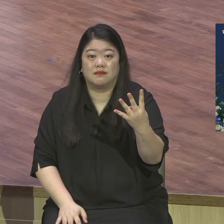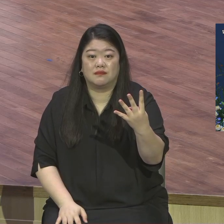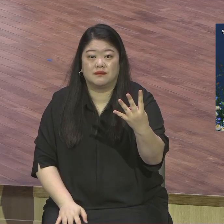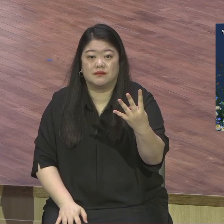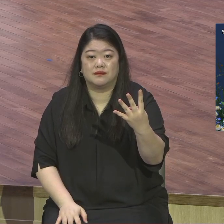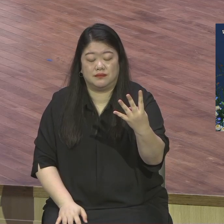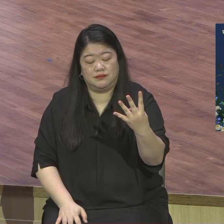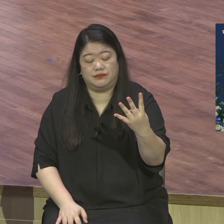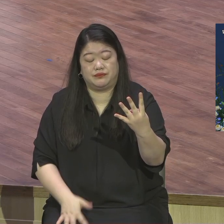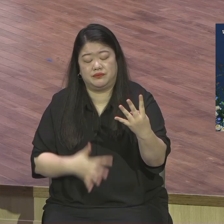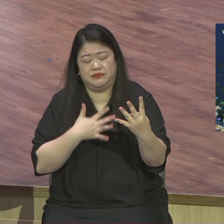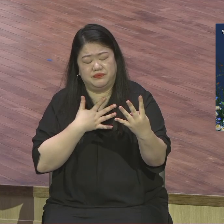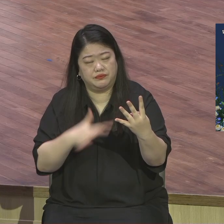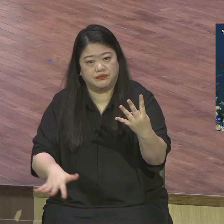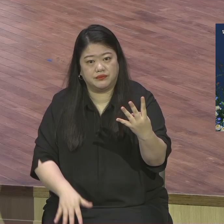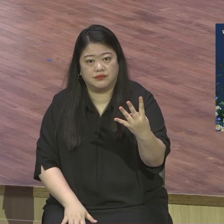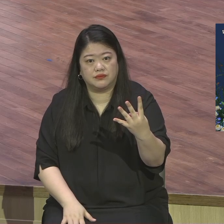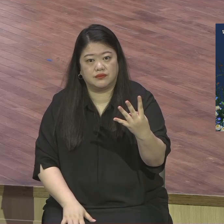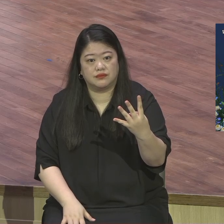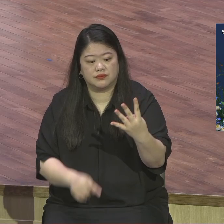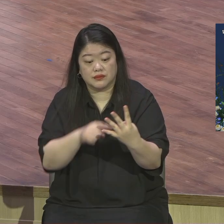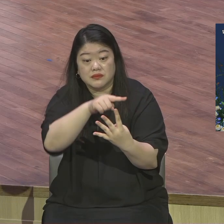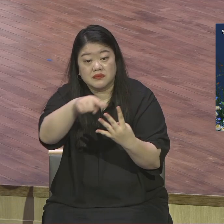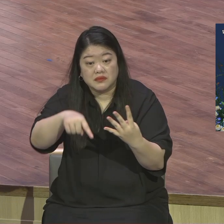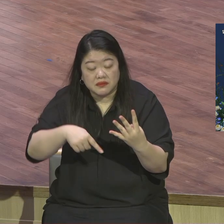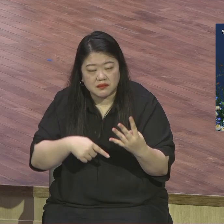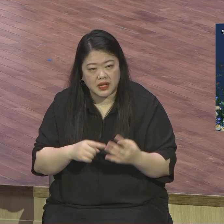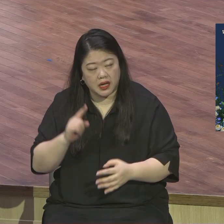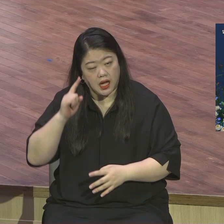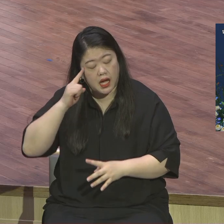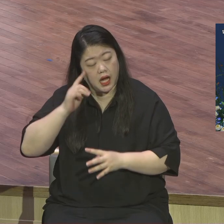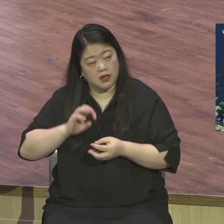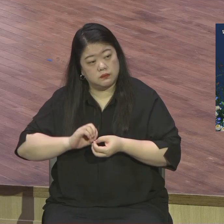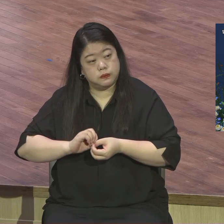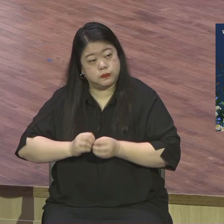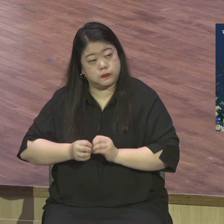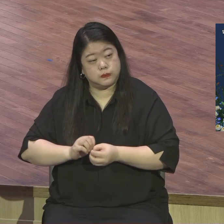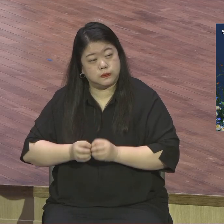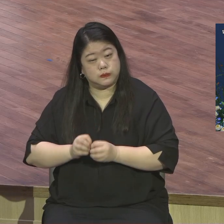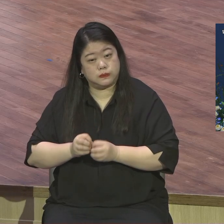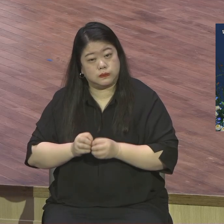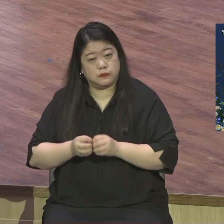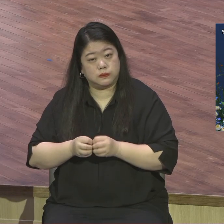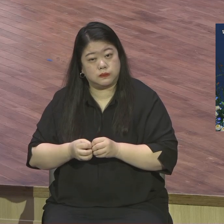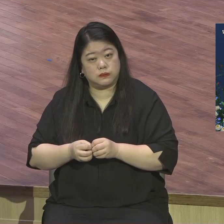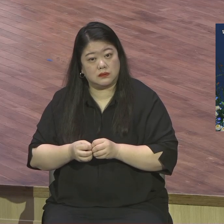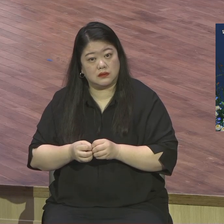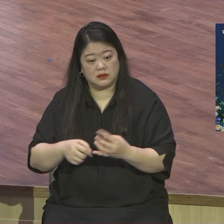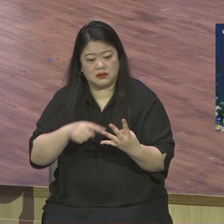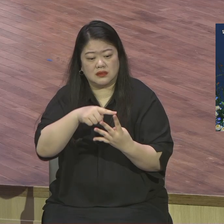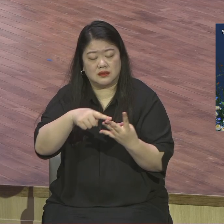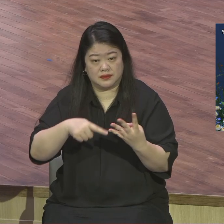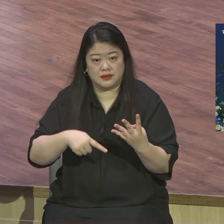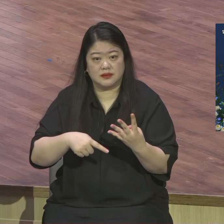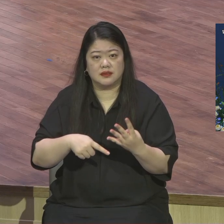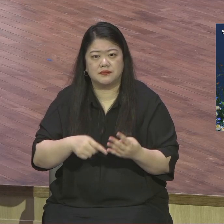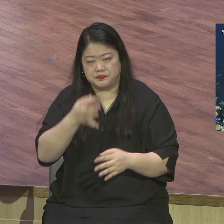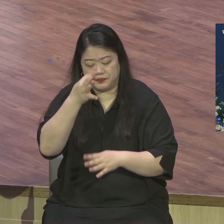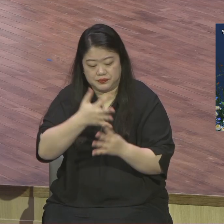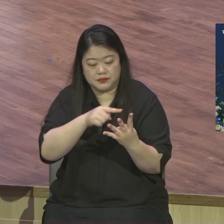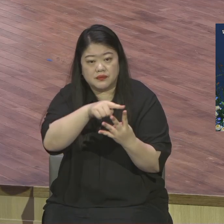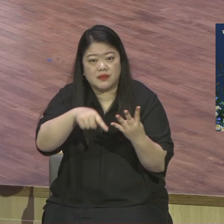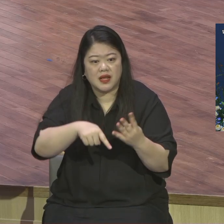사람 단 한 명도 없어요. 다 이상한 자기 나름대로의 뭘 가지고 하는 평신도들이거든요. 그들이